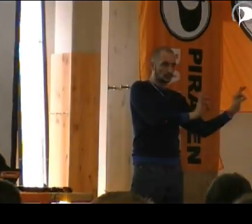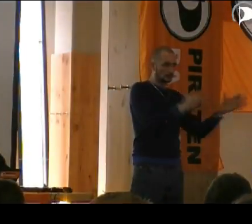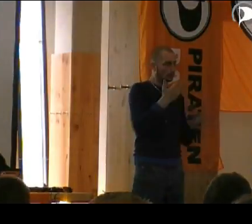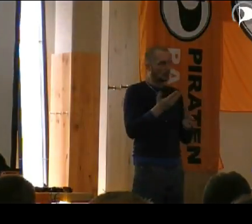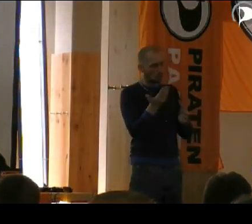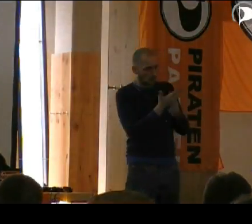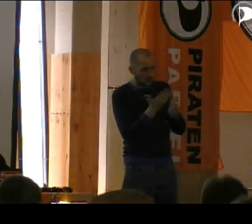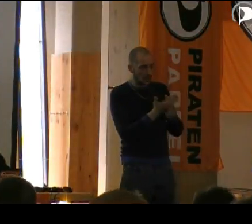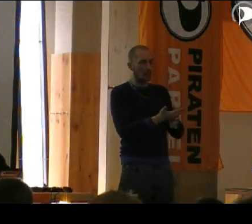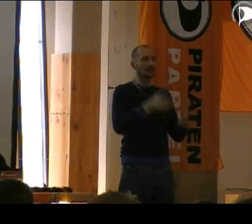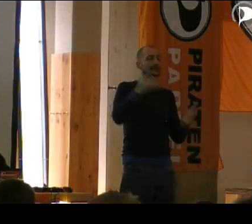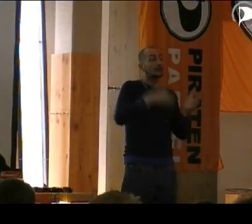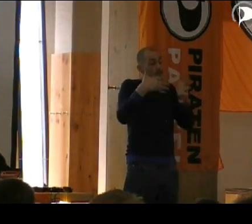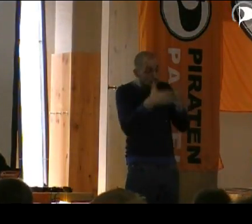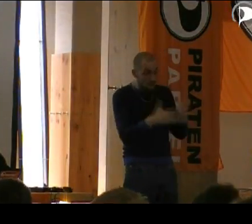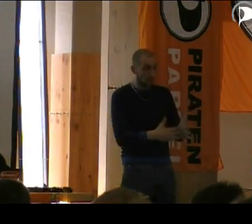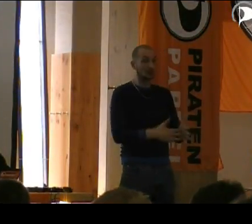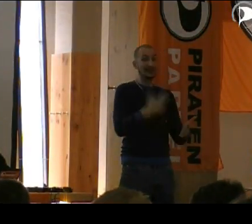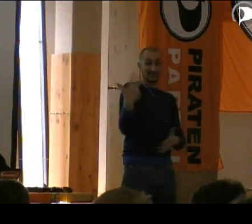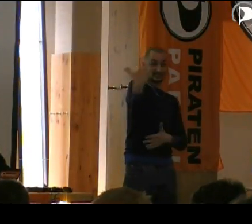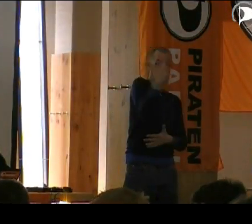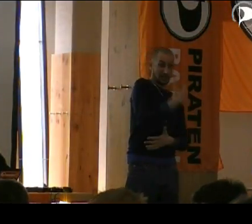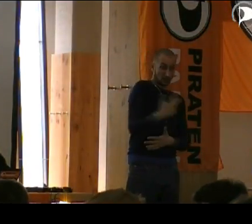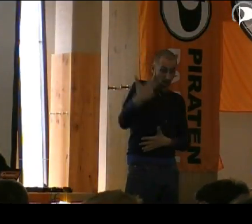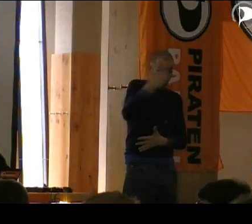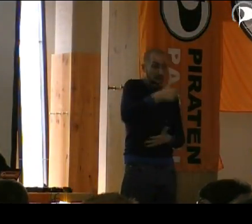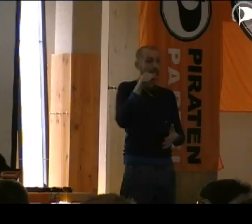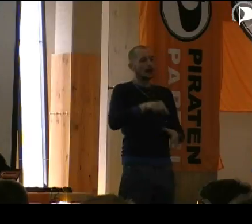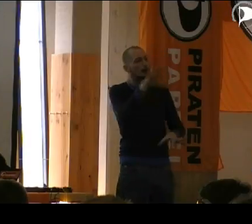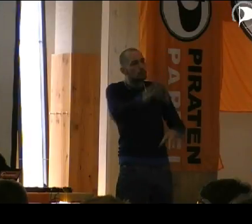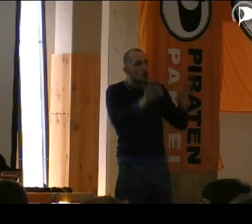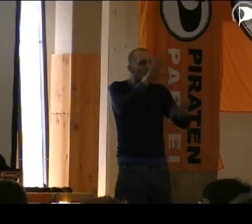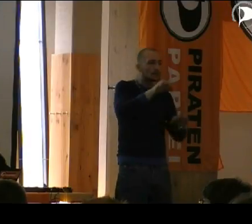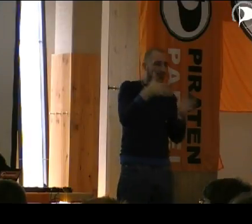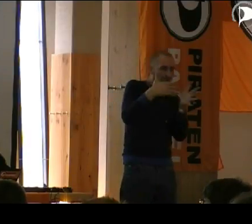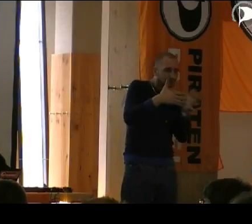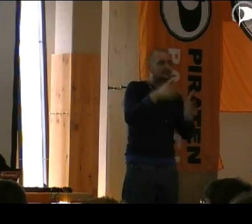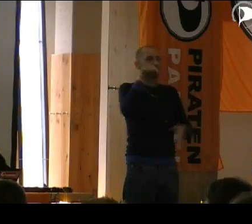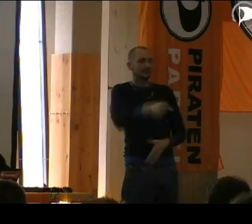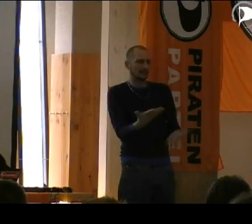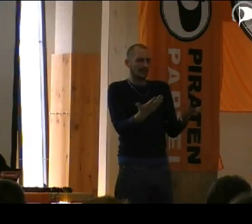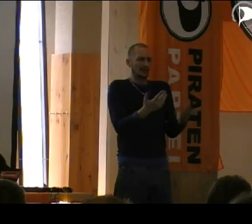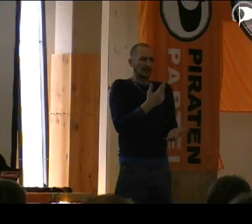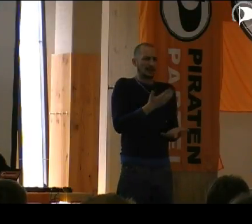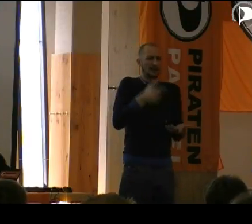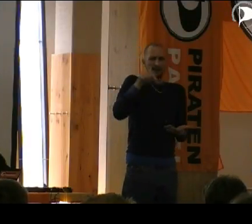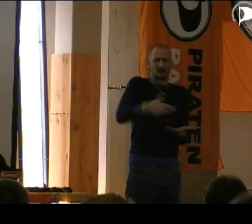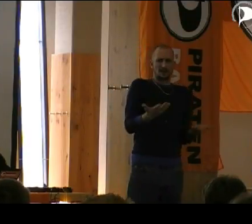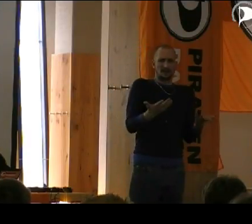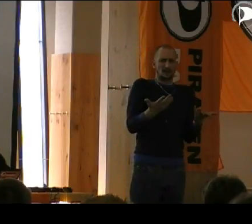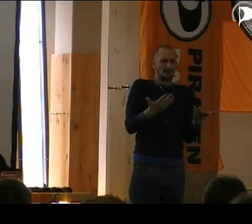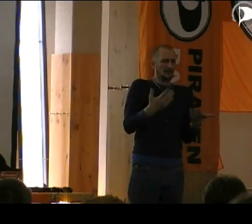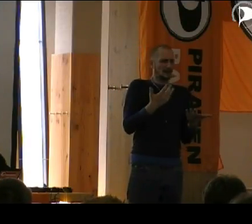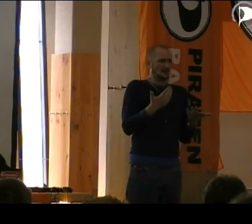eine prüfung die drei stunden da rutscht stichprobenartig am vorabend wie effektives